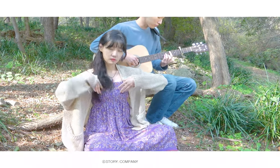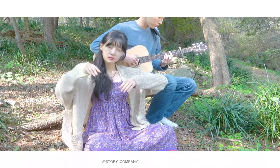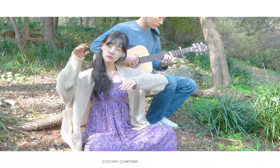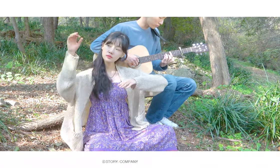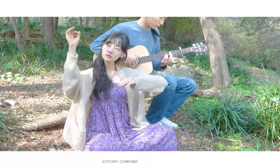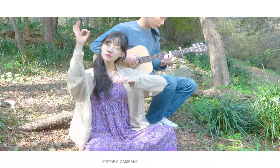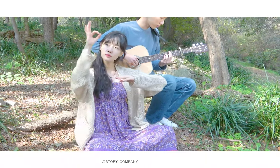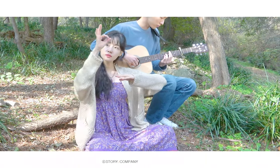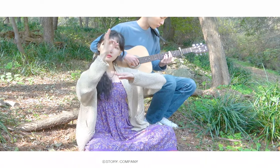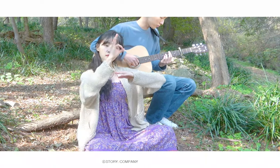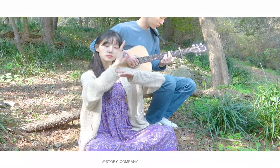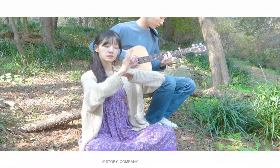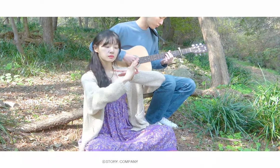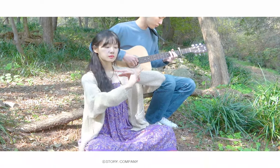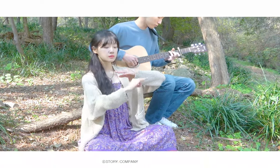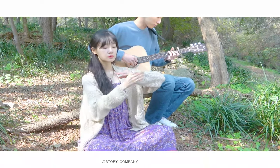봄날은 주물었다지만